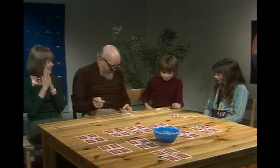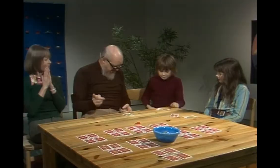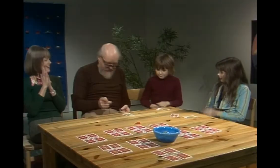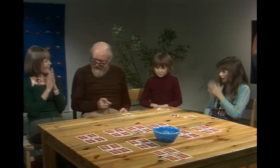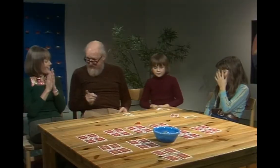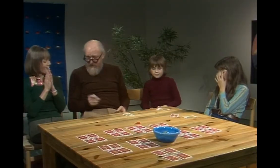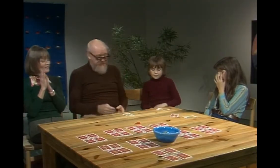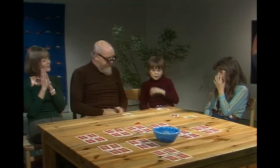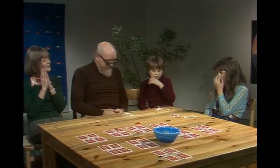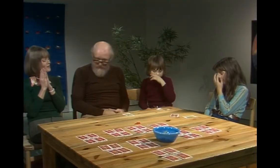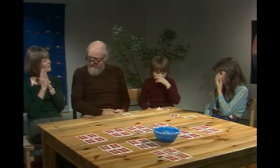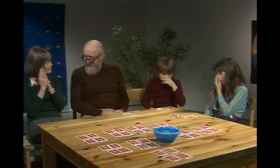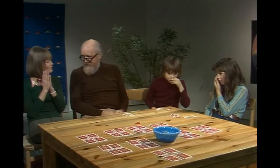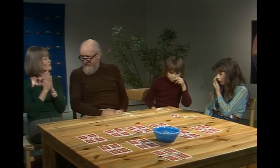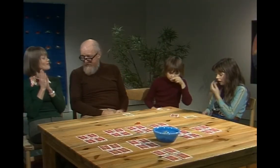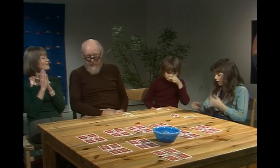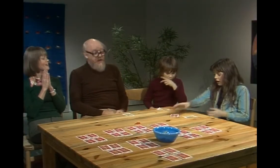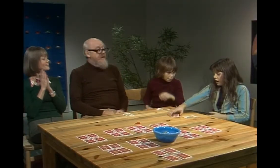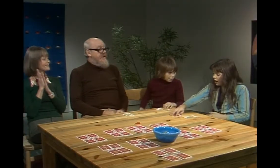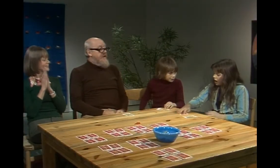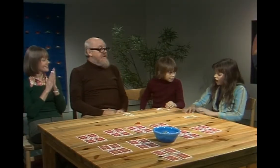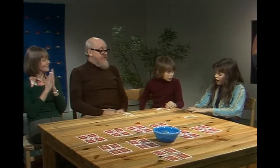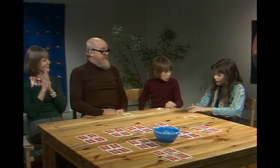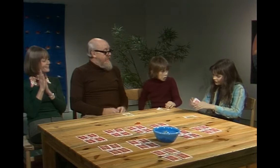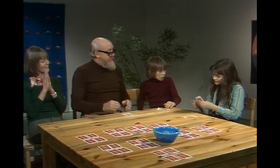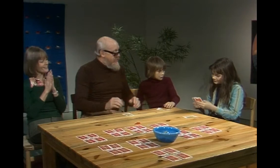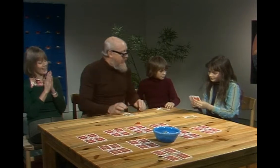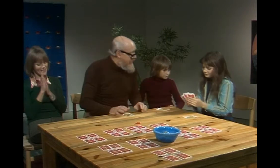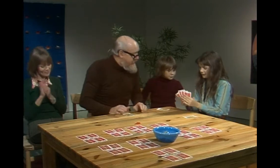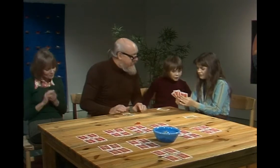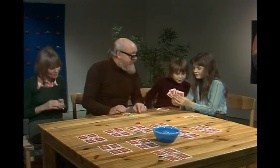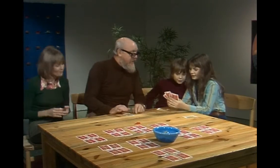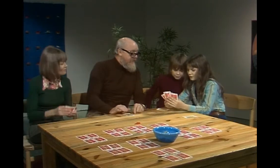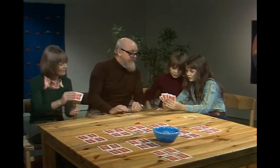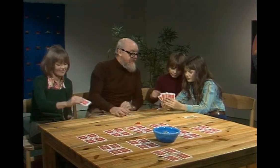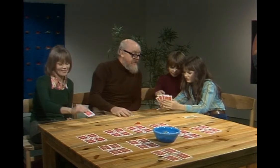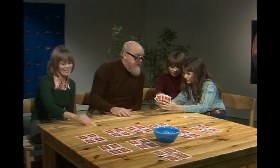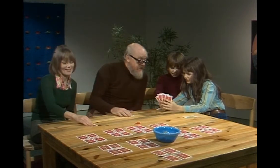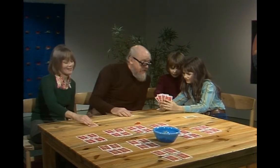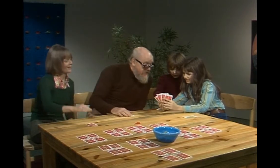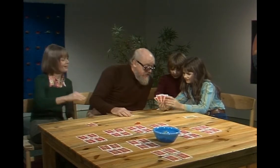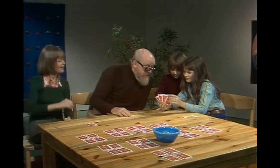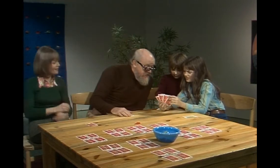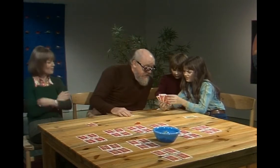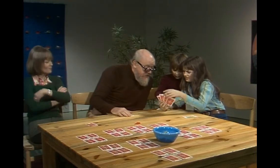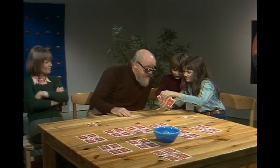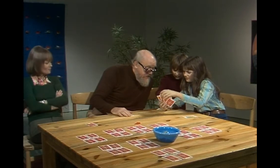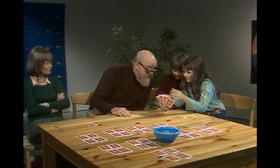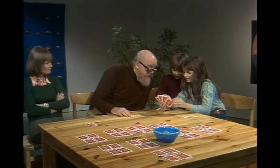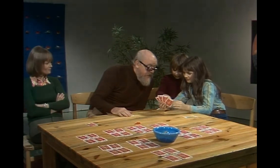nog jaha. Och nu är det min tur att förhöras. Nu är det mammas tur. Jaha. Vilket kort ska vi ta? Inte det. Ta någonting. Det kanske.